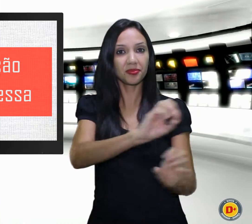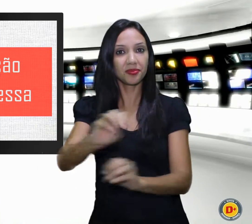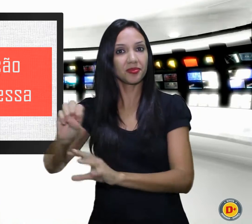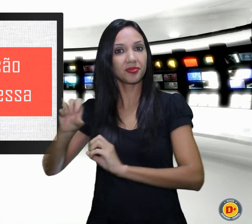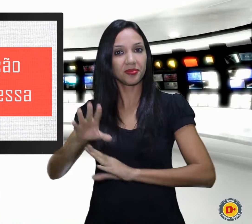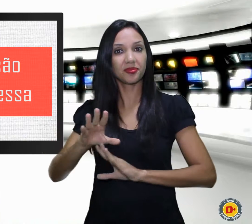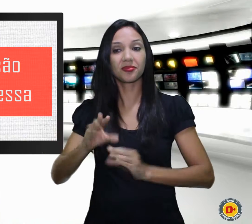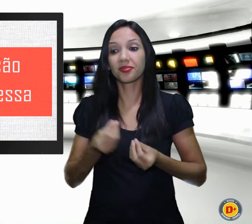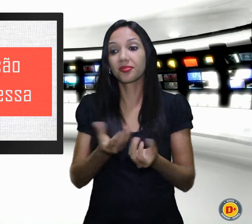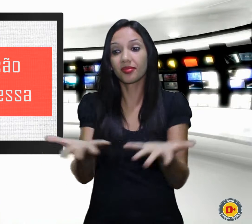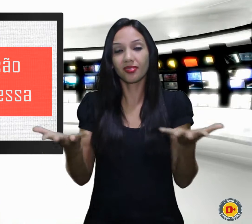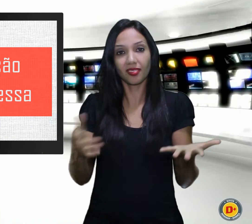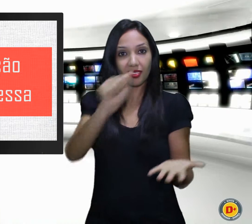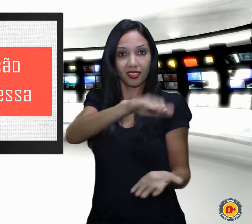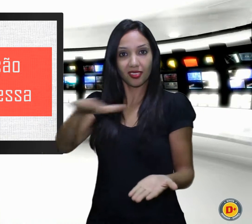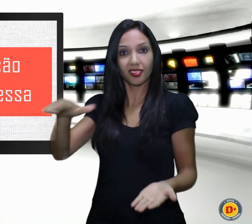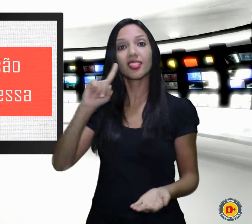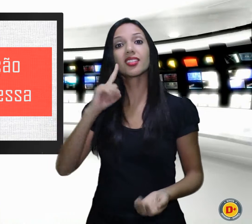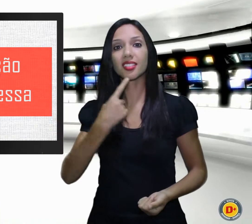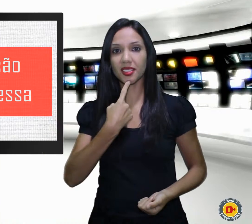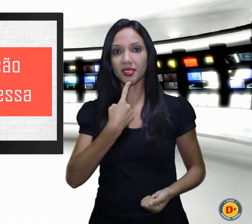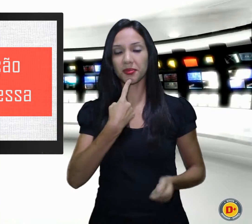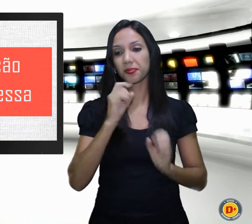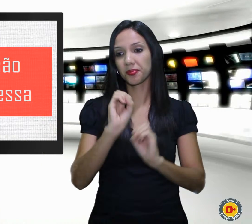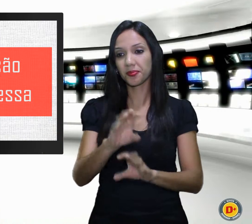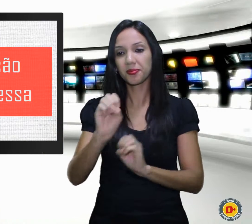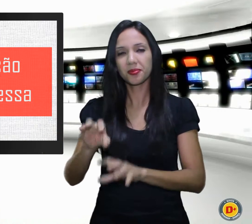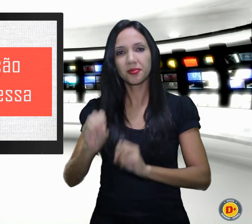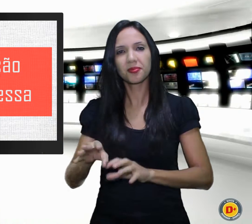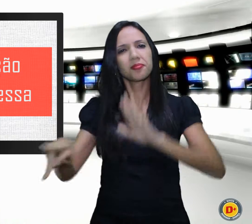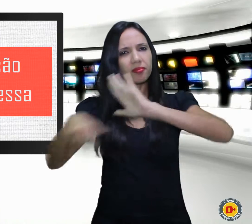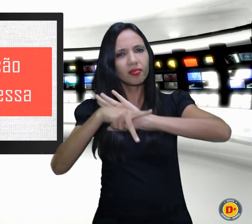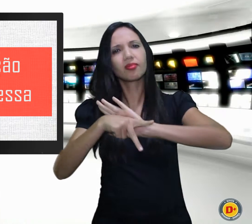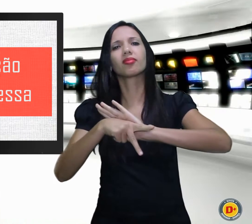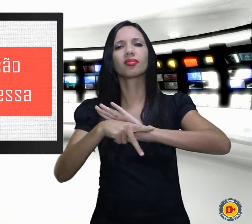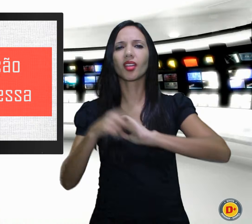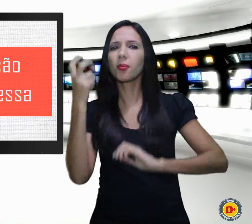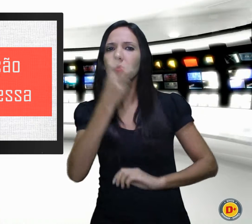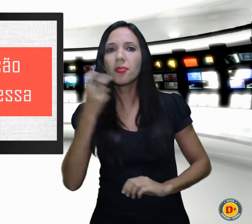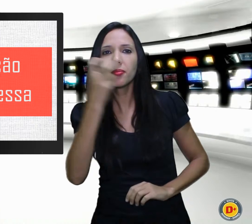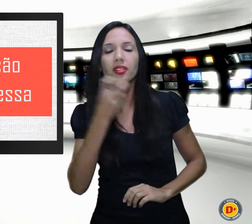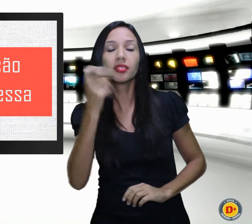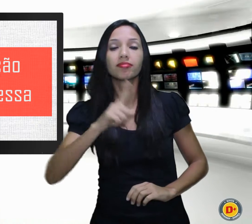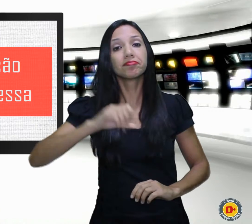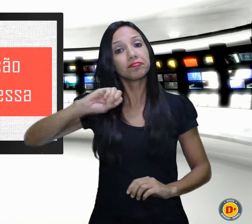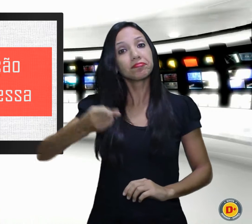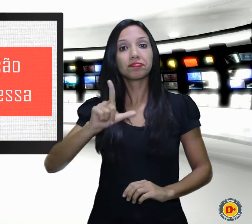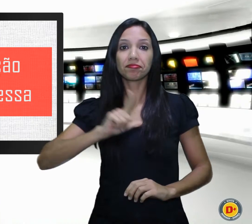aluno surdo. Uma educação pautada pelo oralismo ou pautada por propostas bilíngues, nas quais a língua